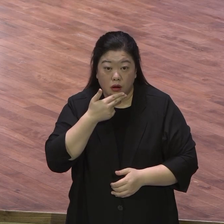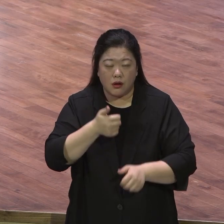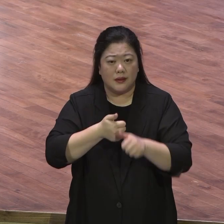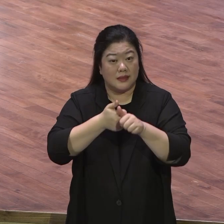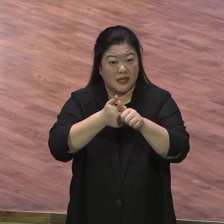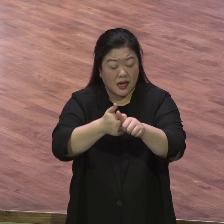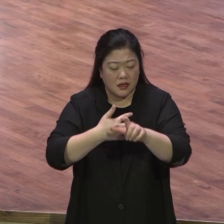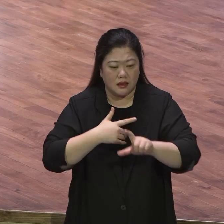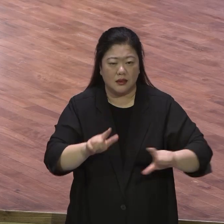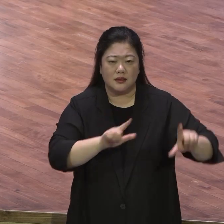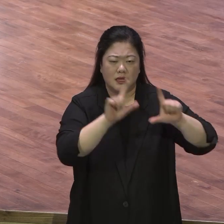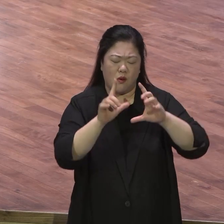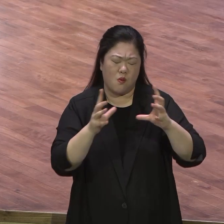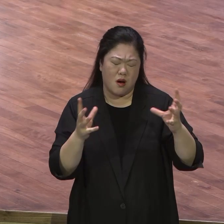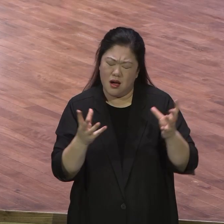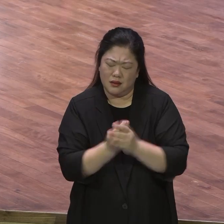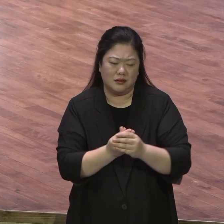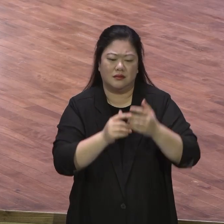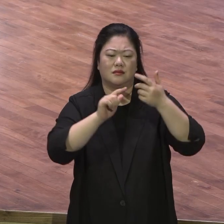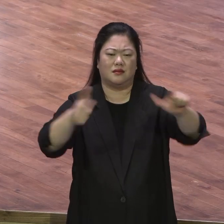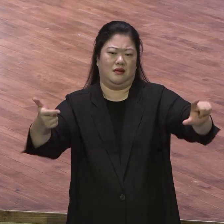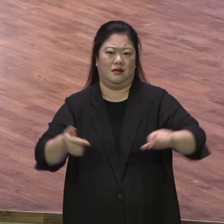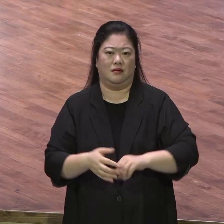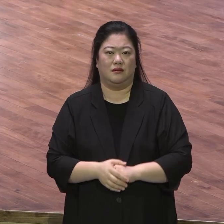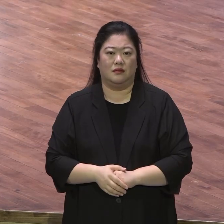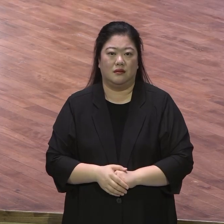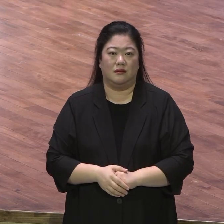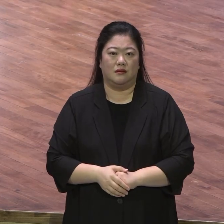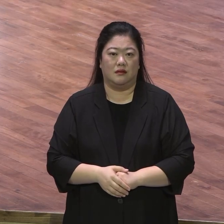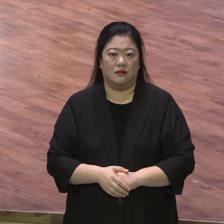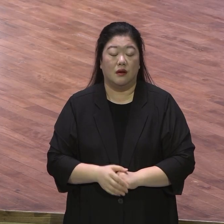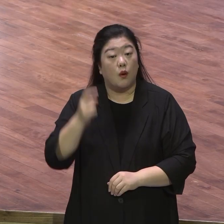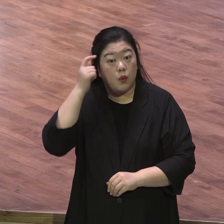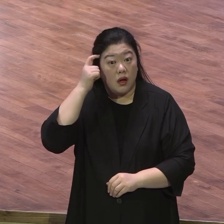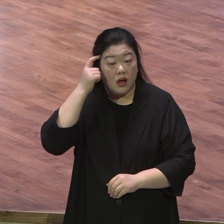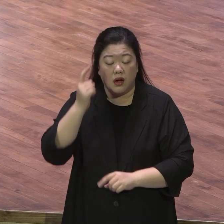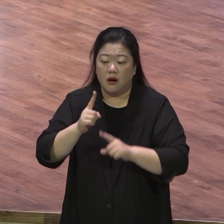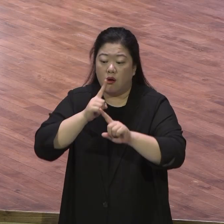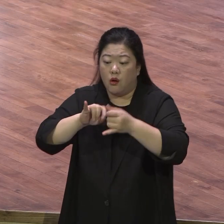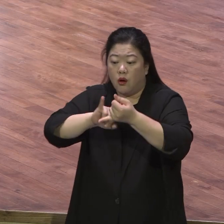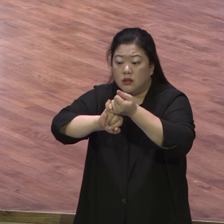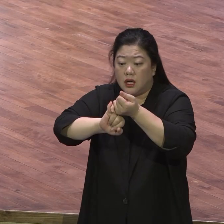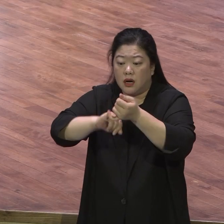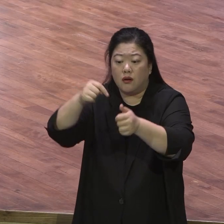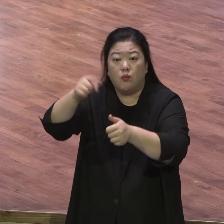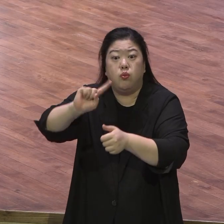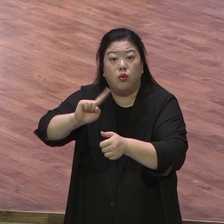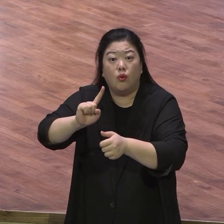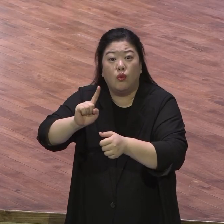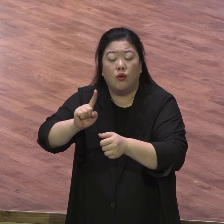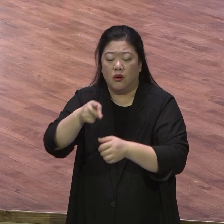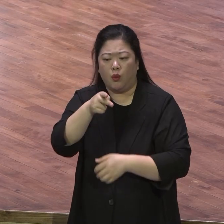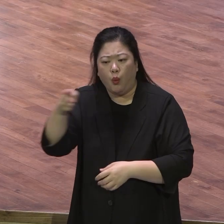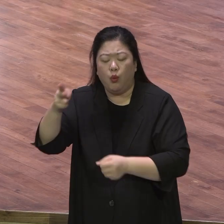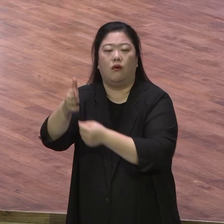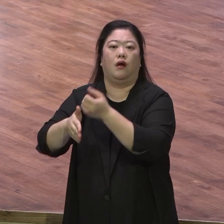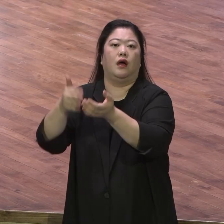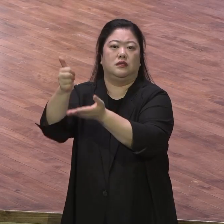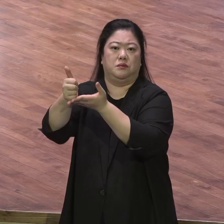하나님은 하나님의 말씀이 하나님이니까 그 말씀을 잡고 있기 때문에 말씀을 잡고 있기 때문에